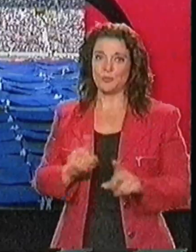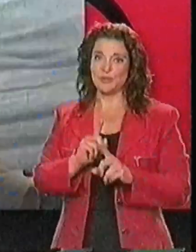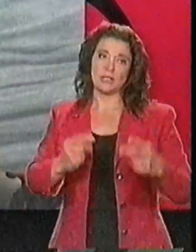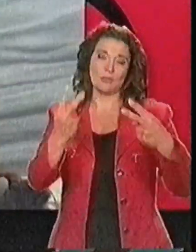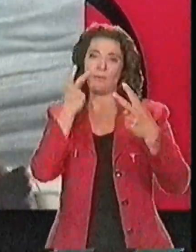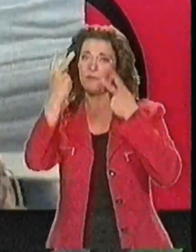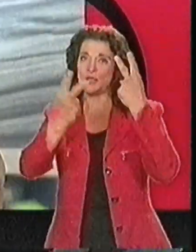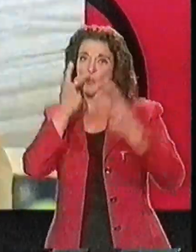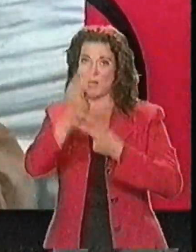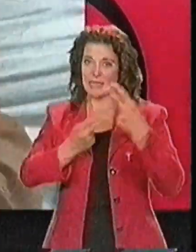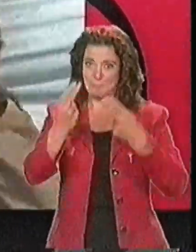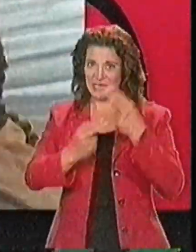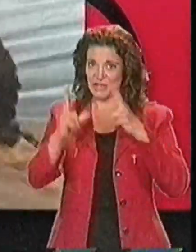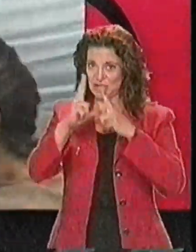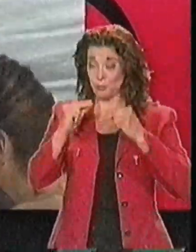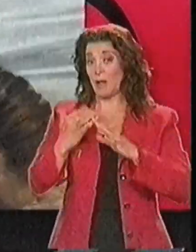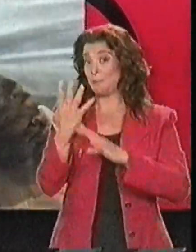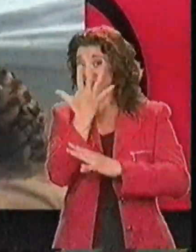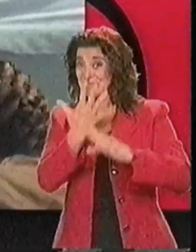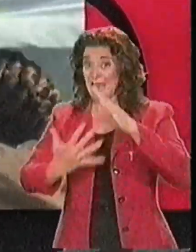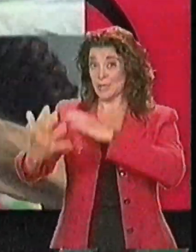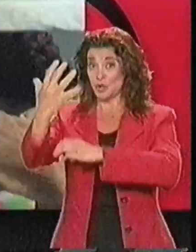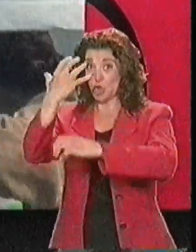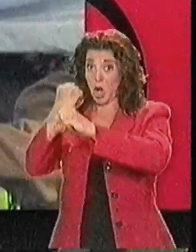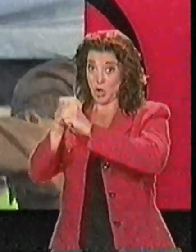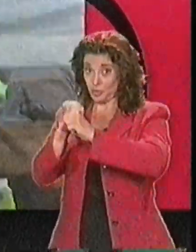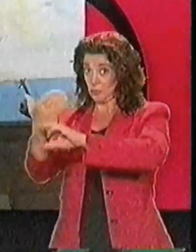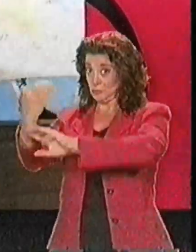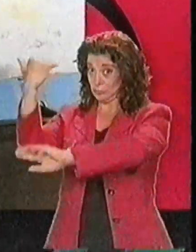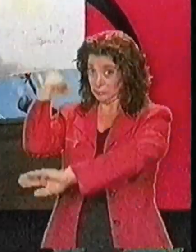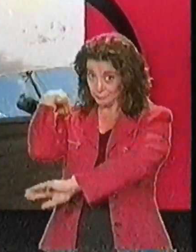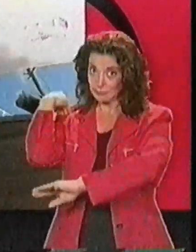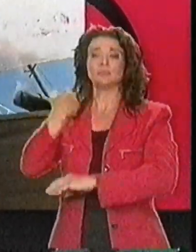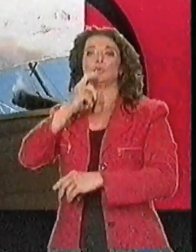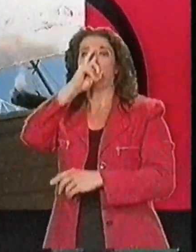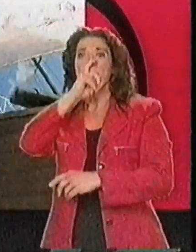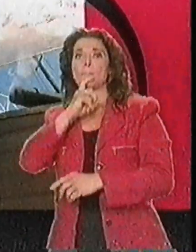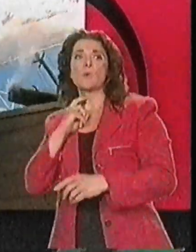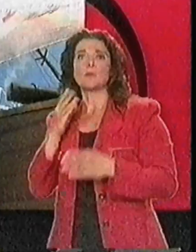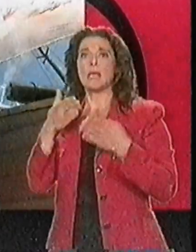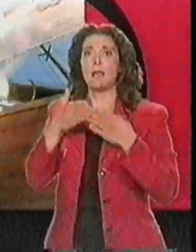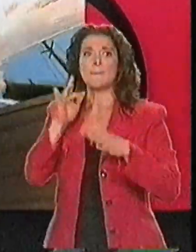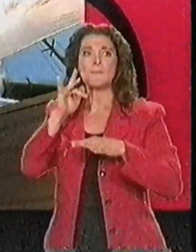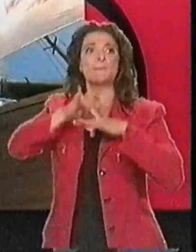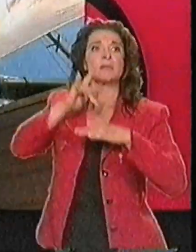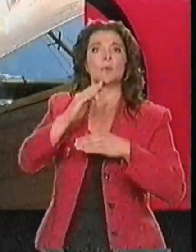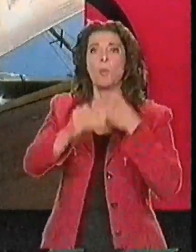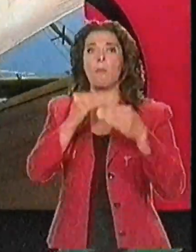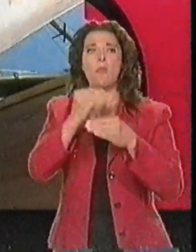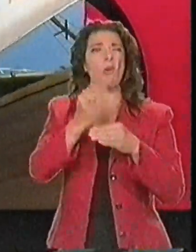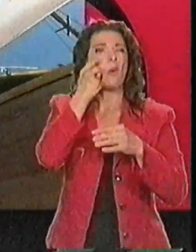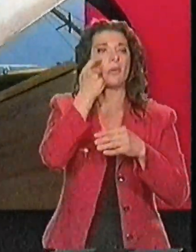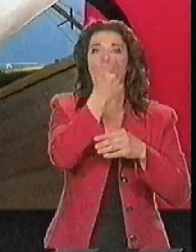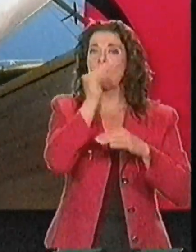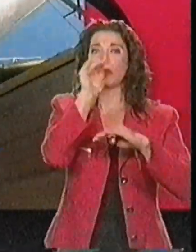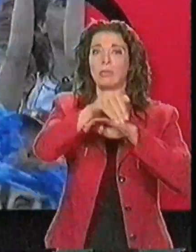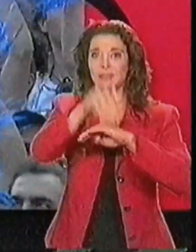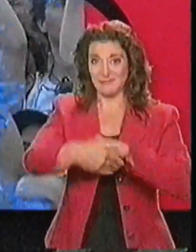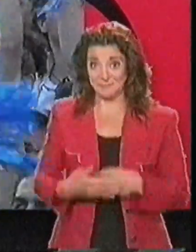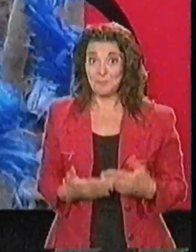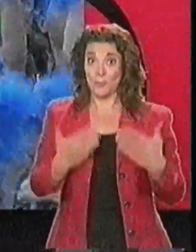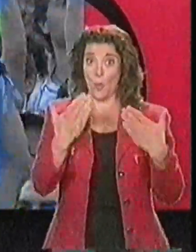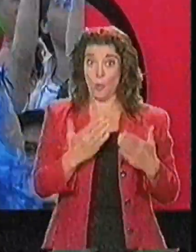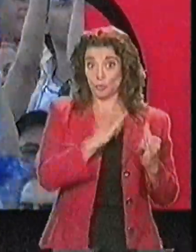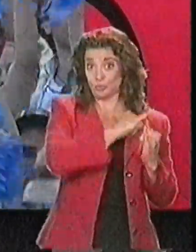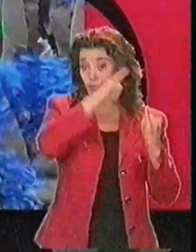C'était il y a 5 siècles d'ici. Le Portugal naviguait alors à la découverte du Nouveau Monde. Aujourd'hui et jusqu'au 4 juillet, c'est le monde